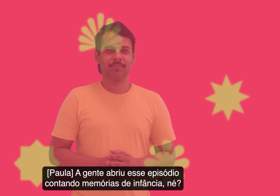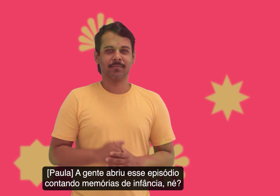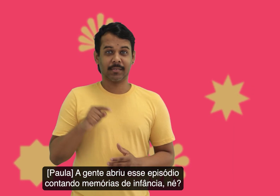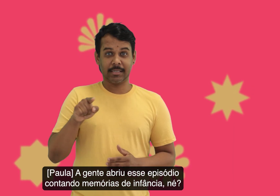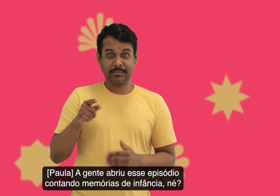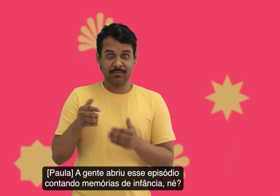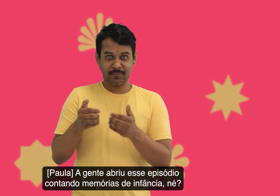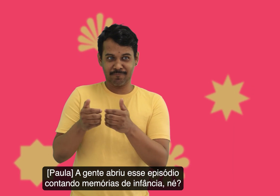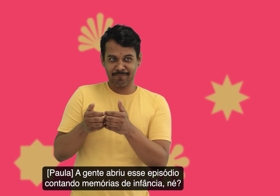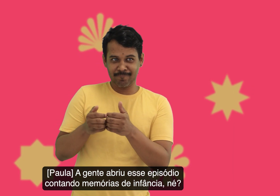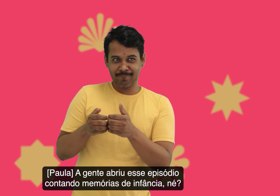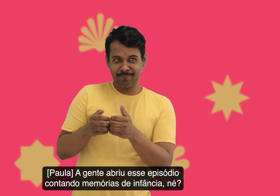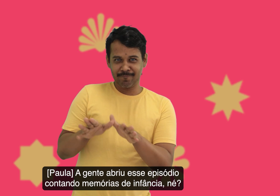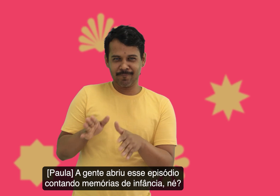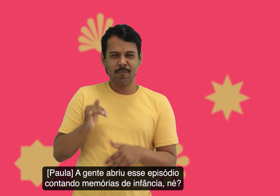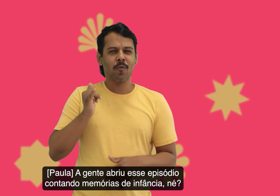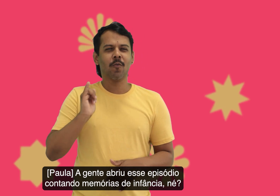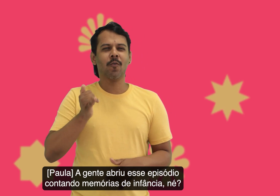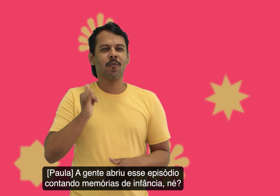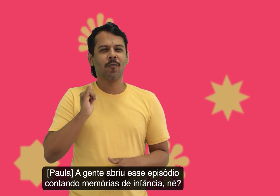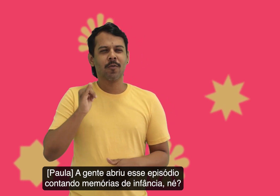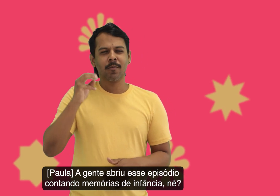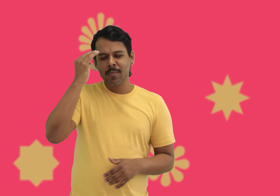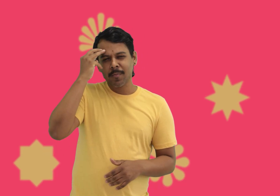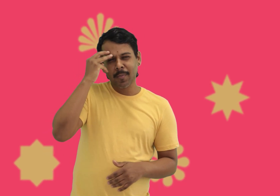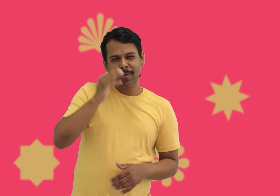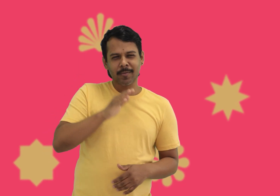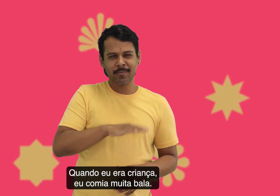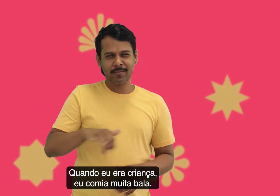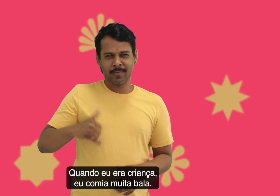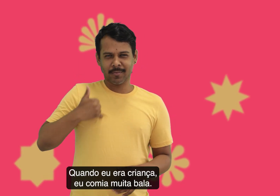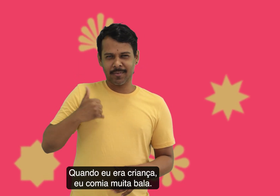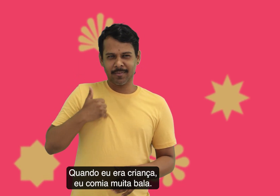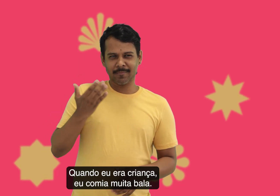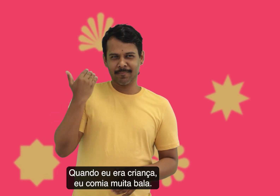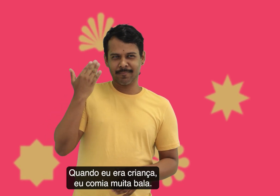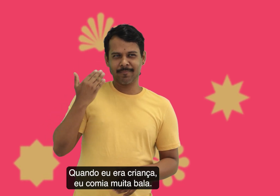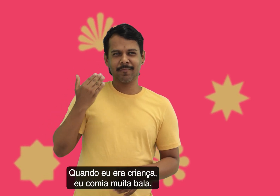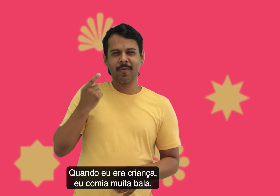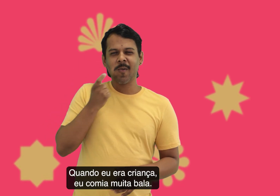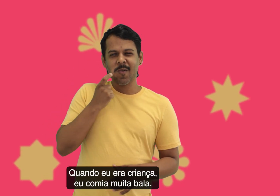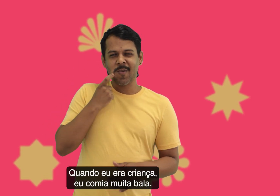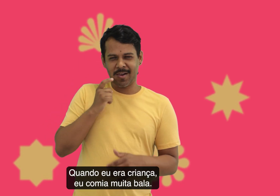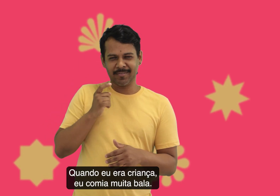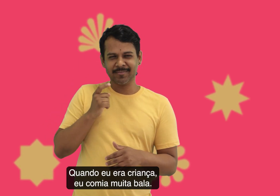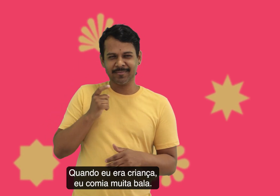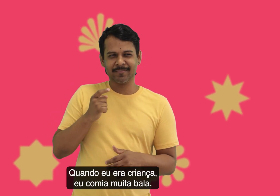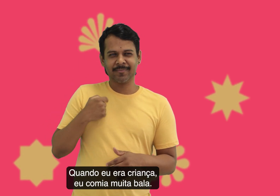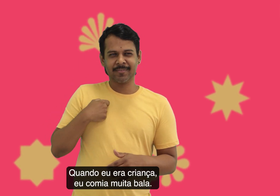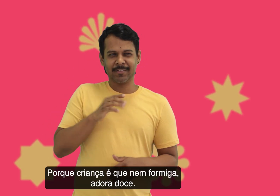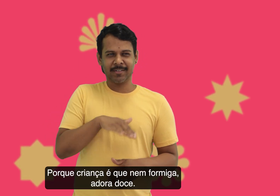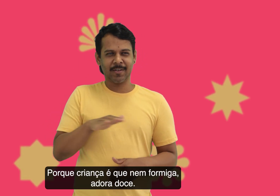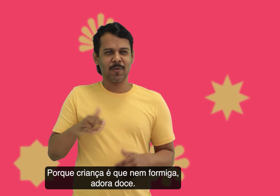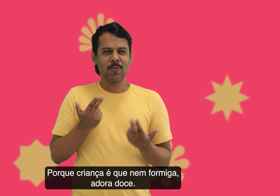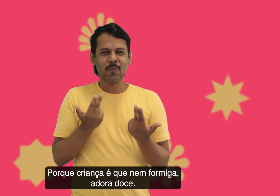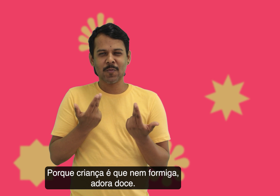A gente abriu esse episódio contando memórias de infância, né? Quando eu era criança, eu comia muita bala. Porque criança é